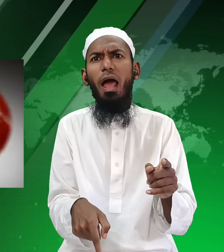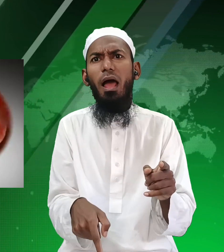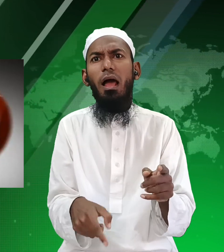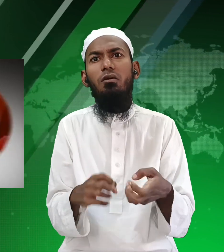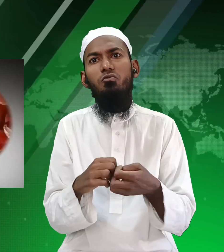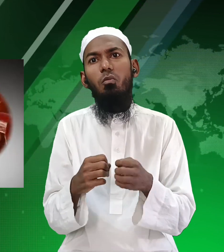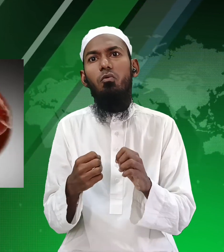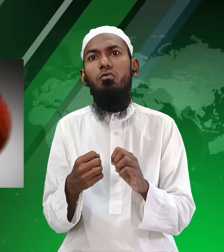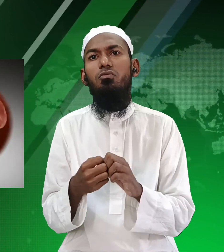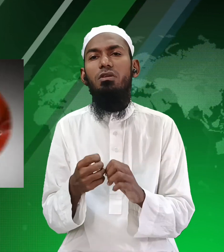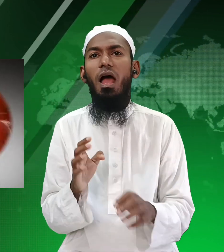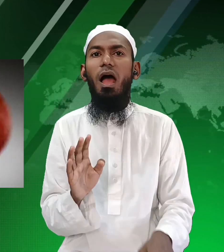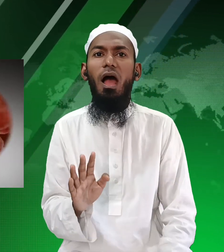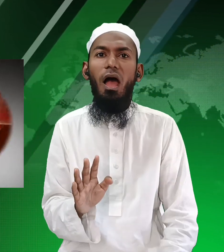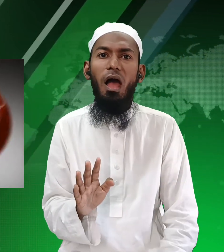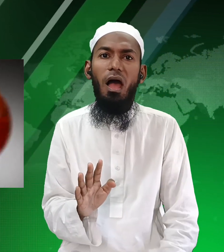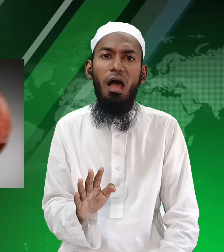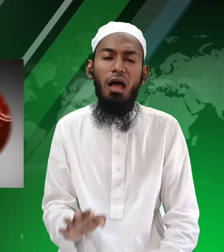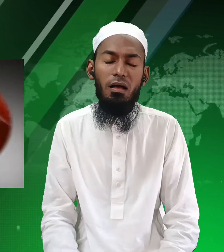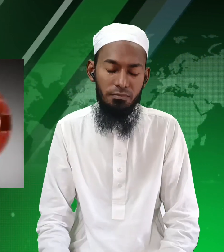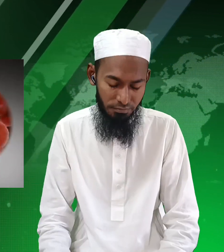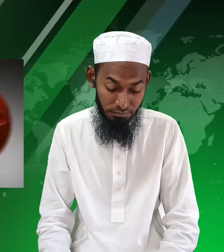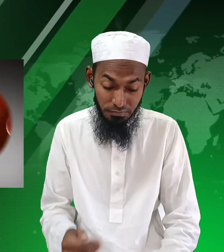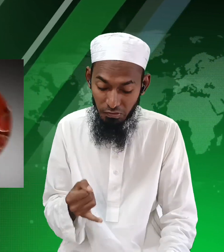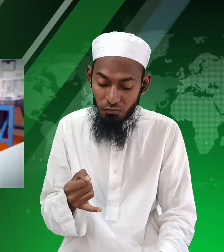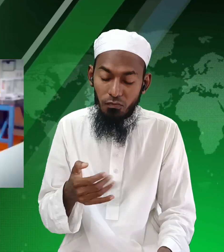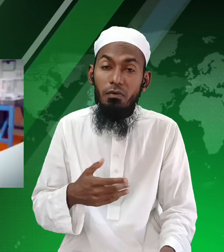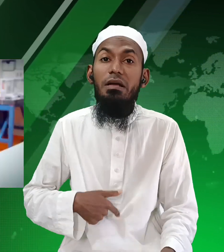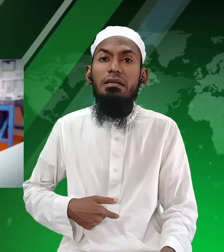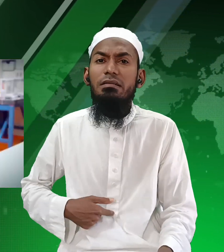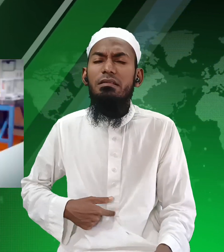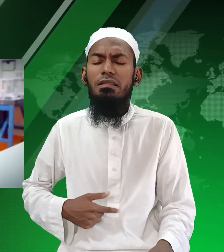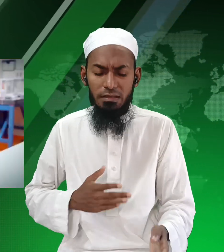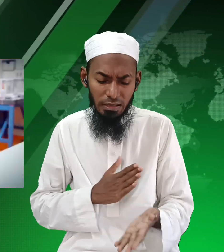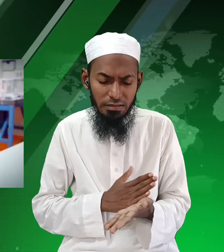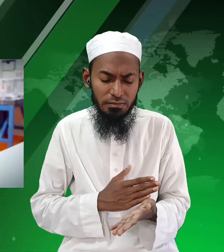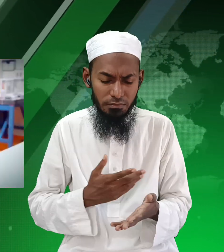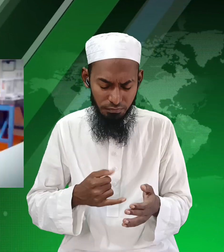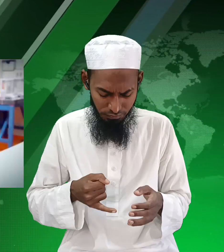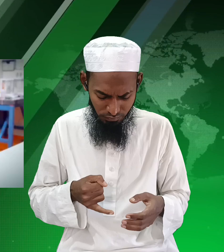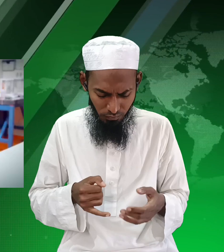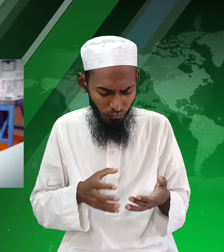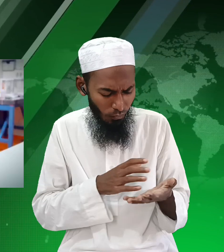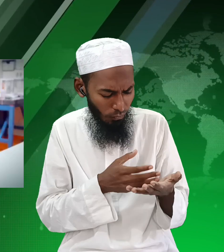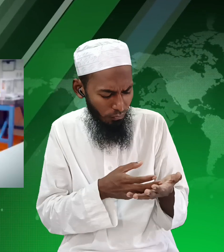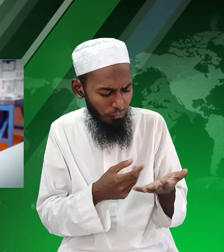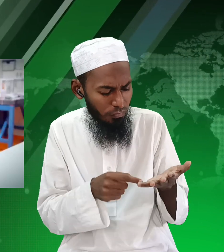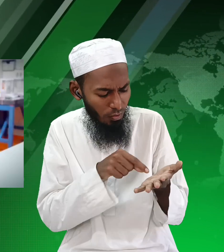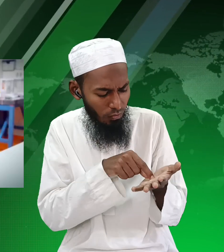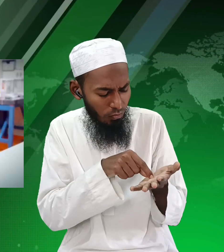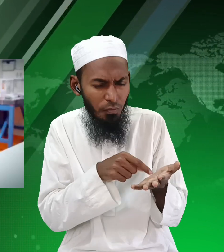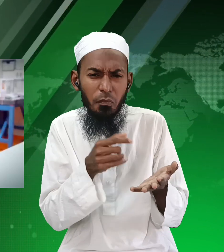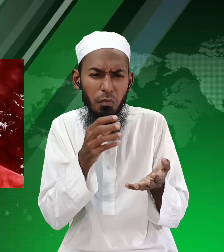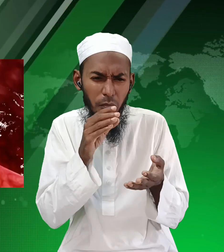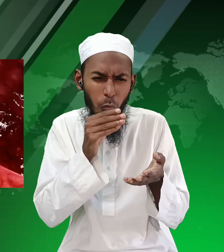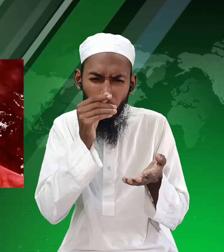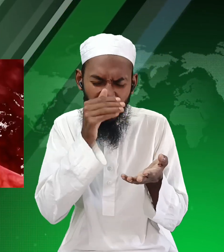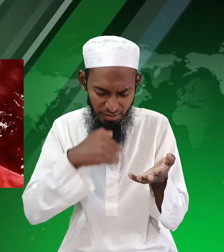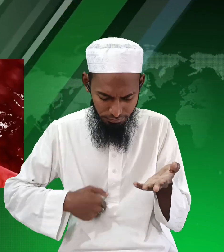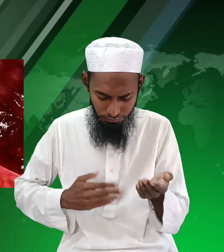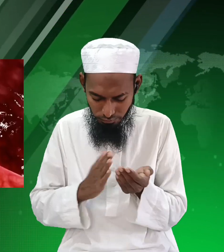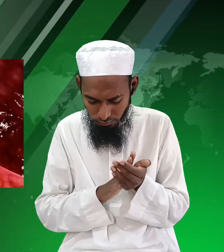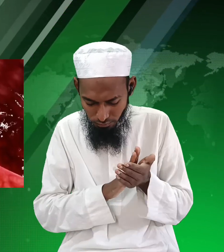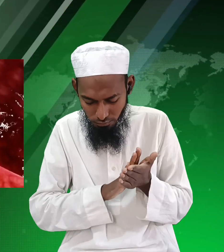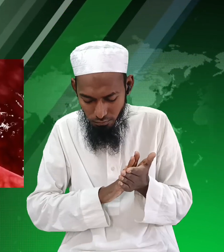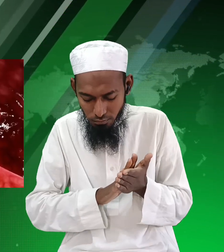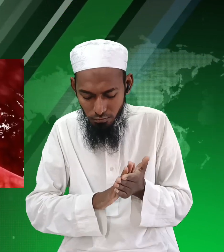রক্তকে ফিল্টার করে ময়লা আবর্জনা এবং কিছুটা পানি বের করে দেয়া। এখন চিন্তা করেন, আপনার ছাকনিতে যদি কোনো গর্ত থাকে বড়, সেই গর্ত